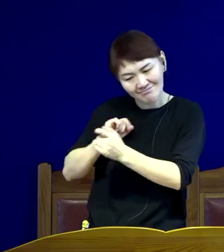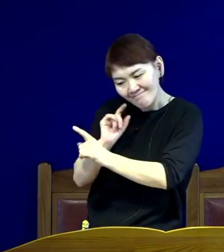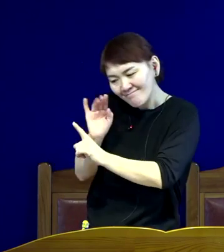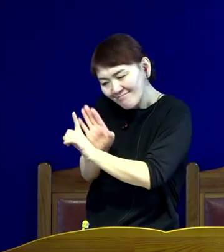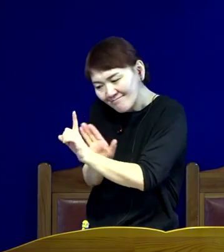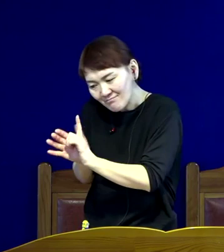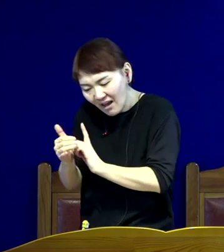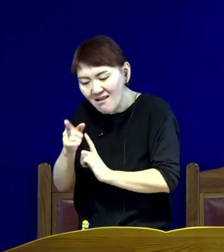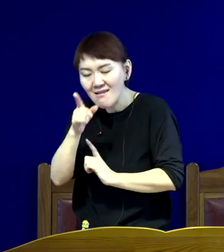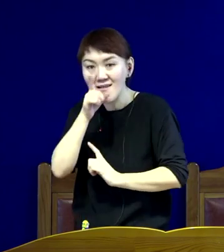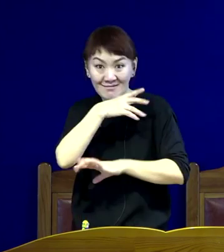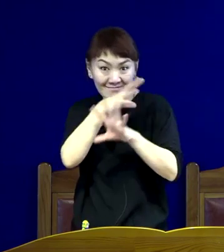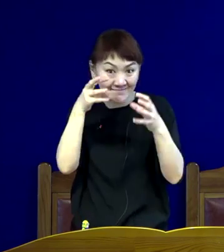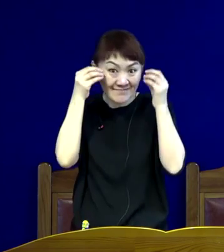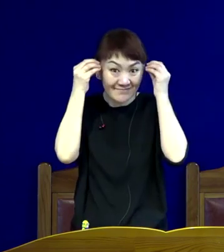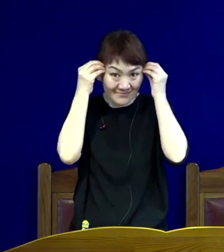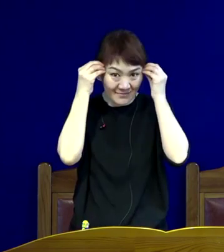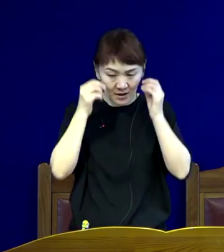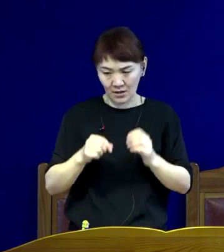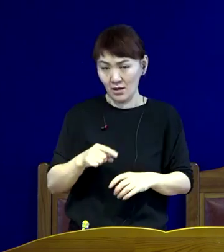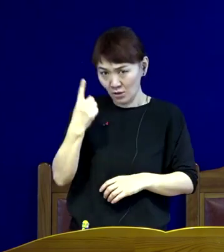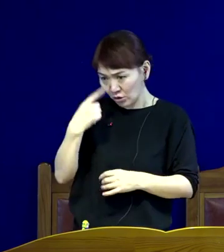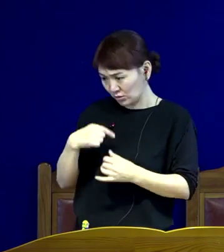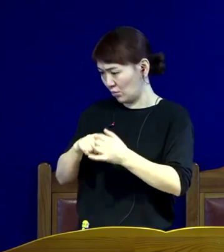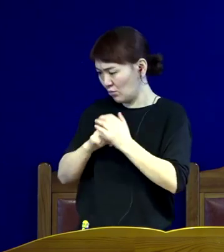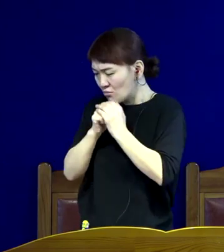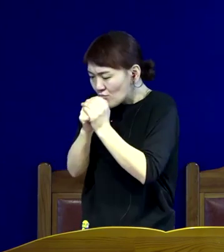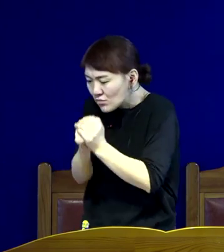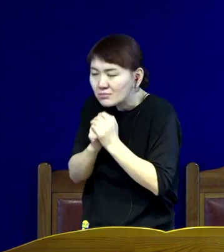Тэгэхээр мөн чанарынхны хувьд хүндэлж харьцаж байгаастаа